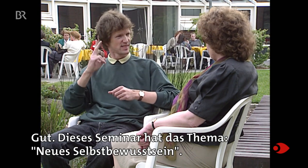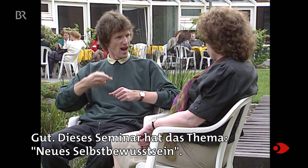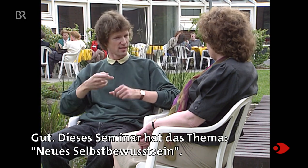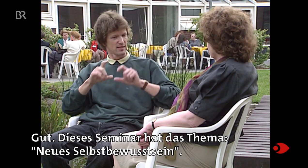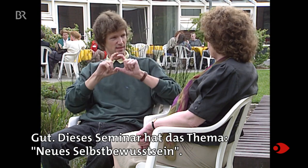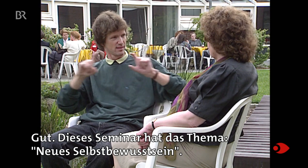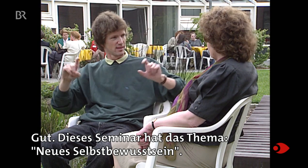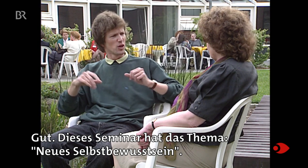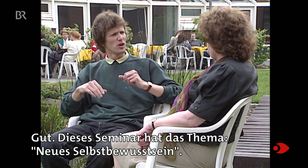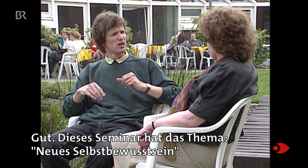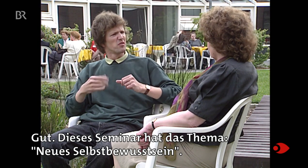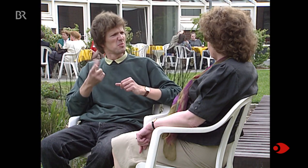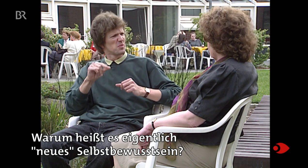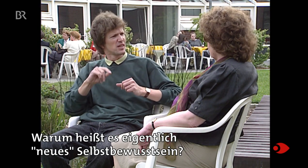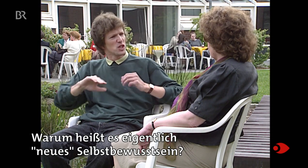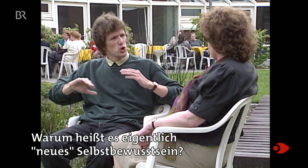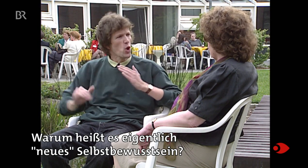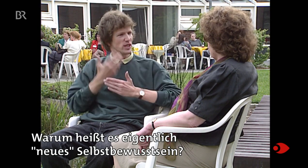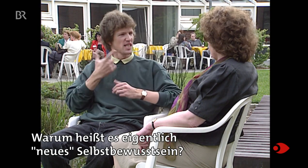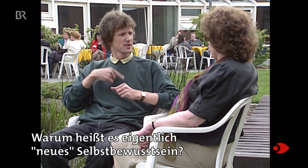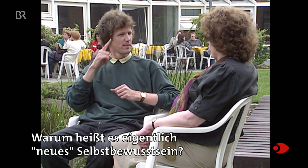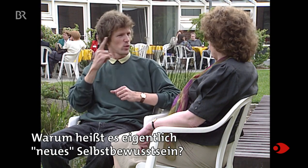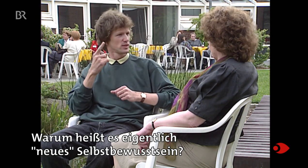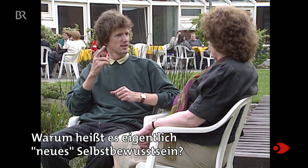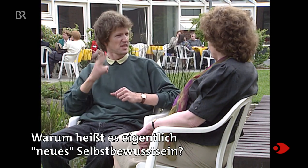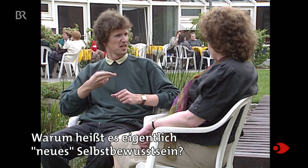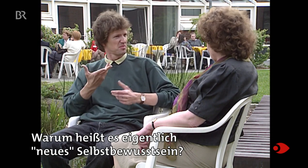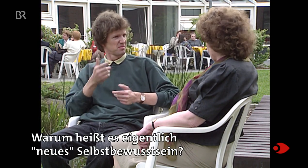Selbstbewusstsein. Warum heißt es eigentlich Neues Selbstbewusstsein?